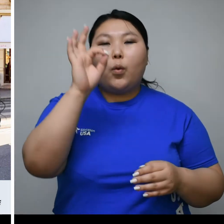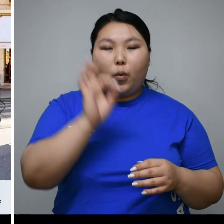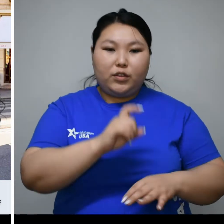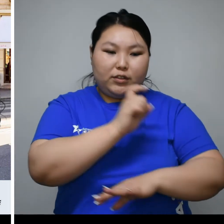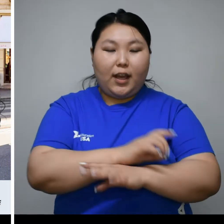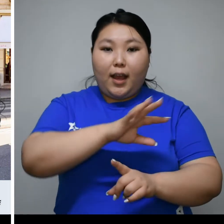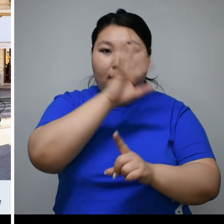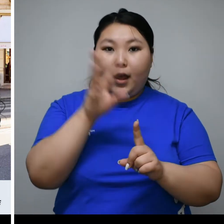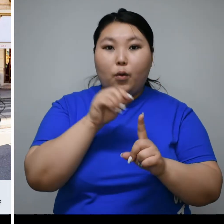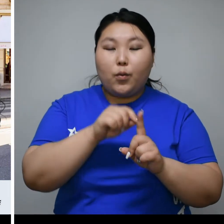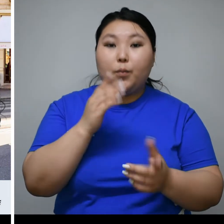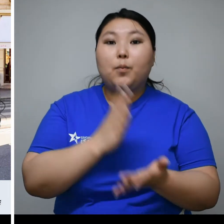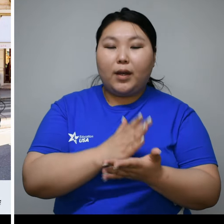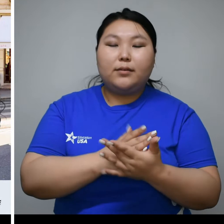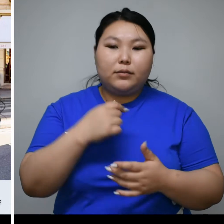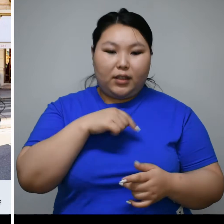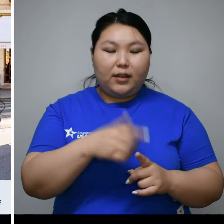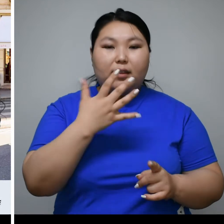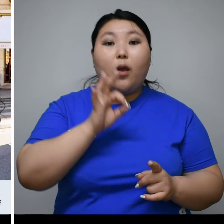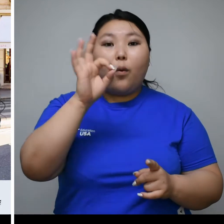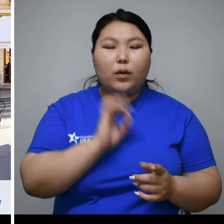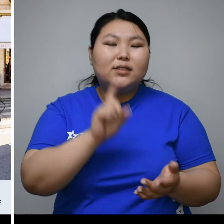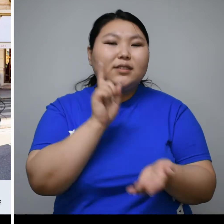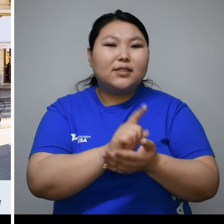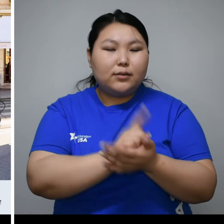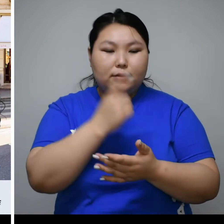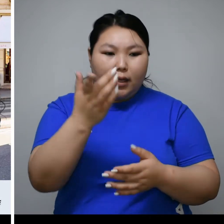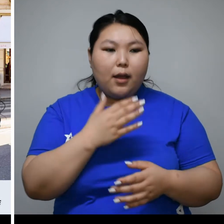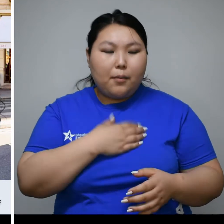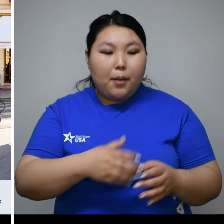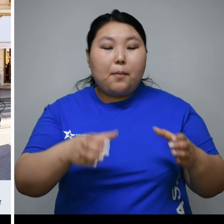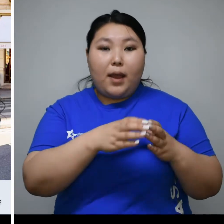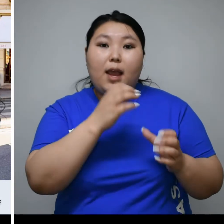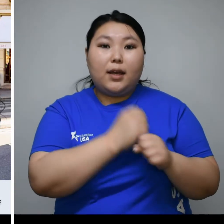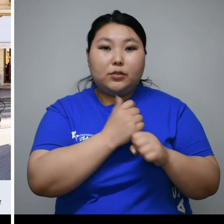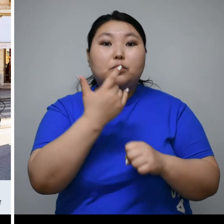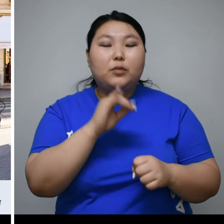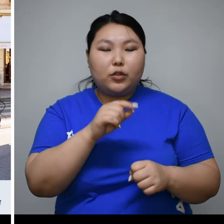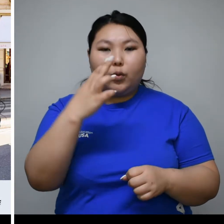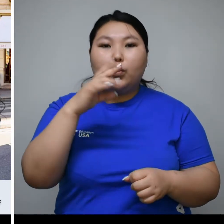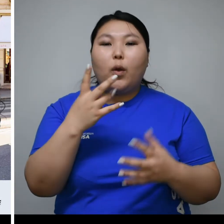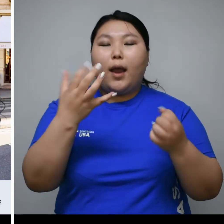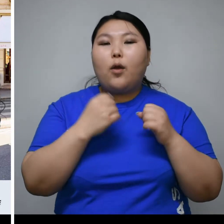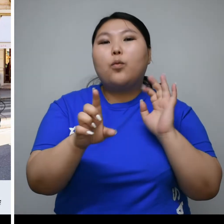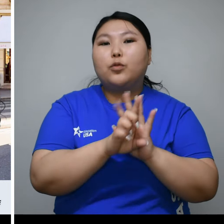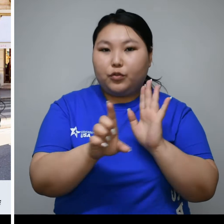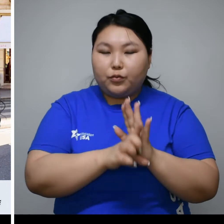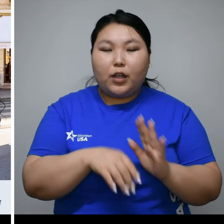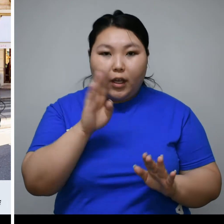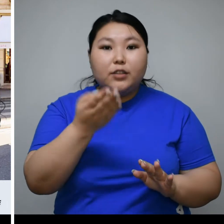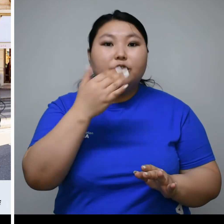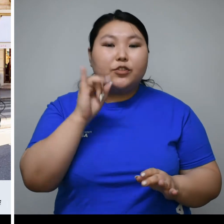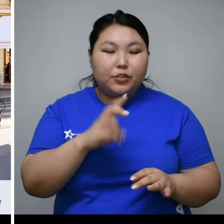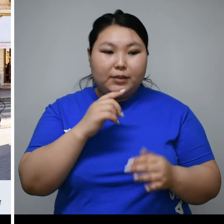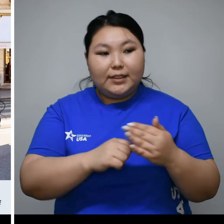100% хичээлийн агуулга байлаа гэхэд те тэрний 50% нь заавал та багаар ажиллаж чийж тэрийгэ дүнгээ авах боломжтой.